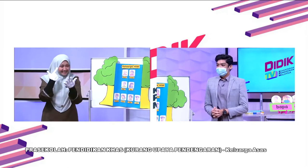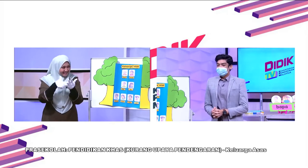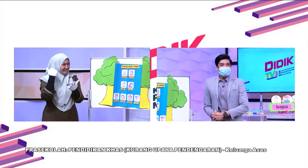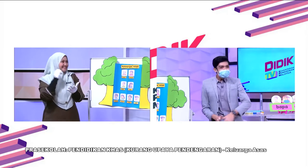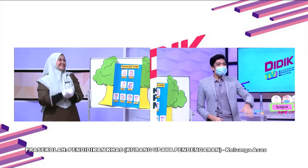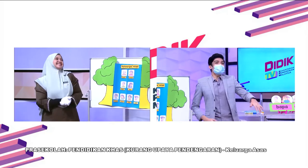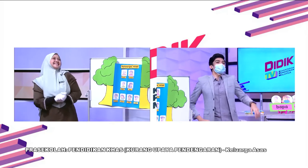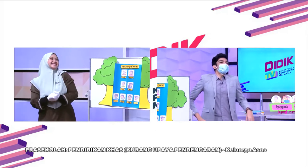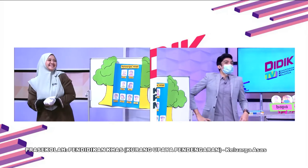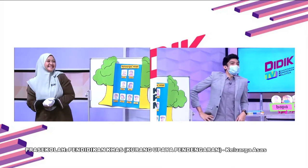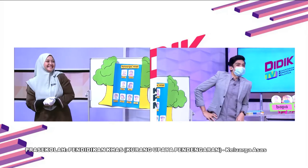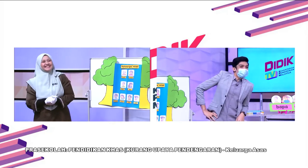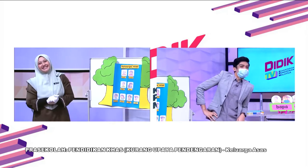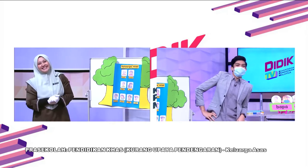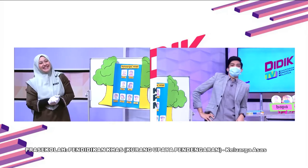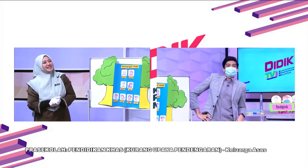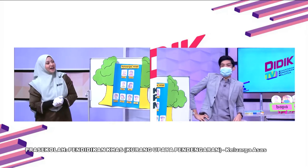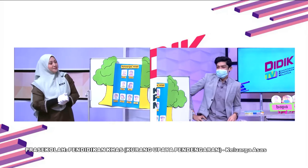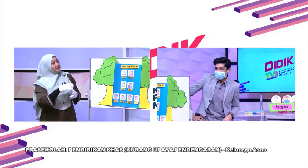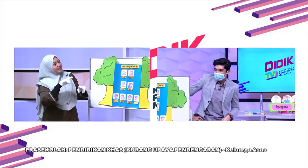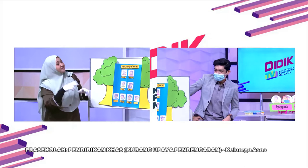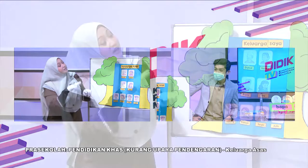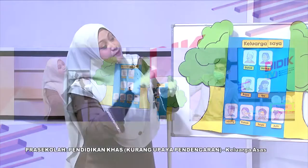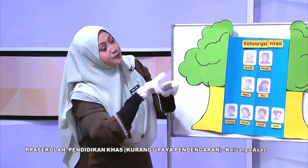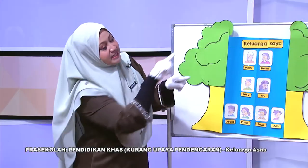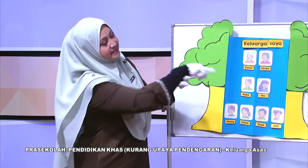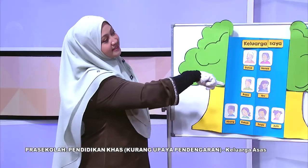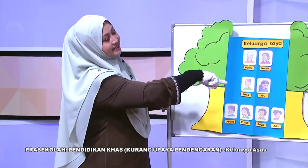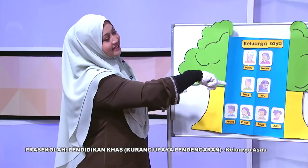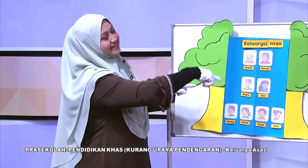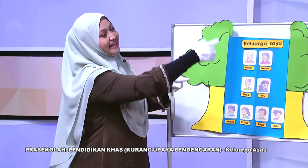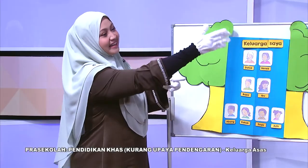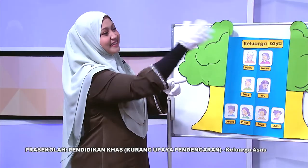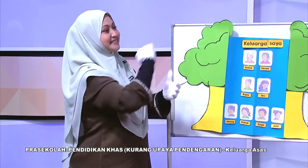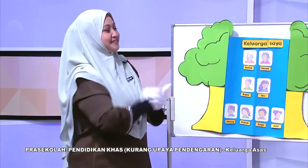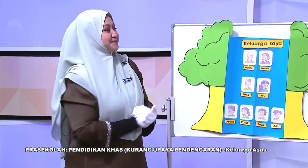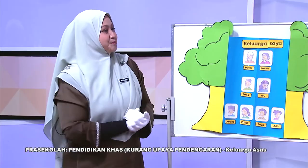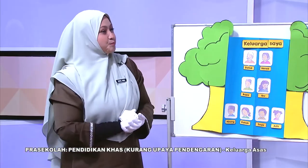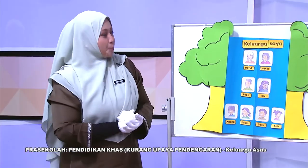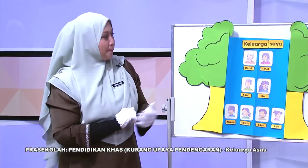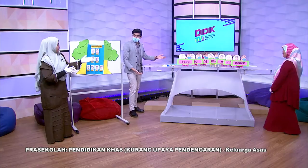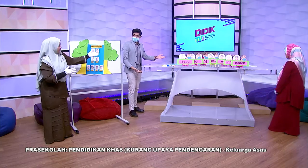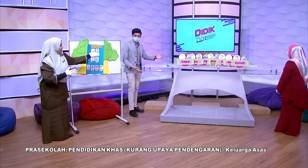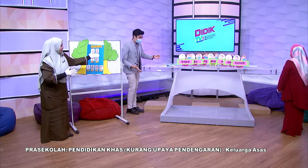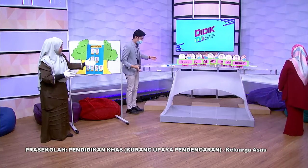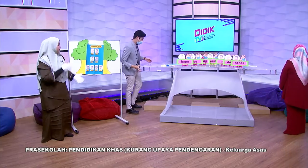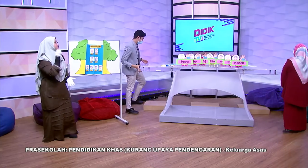Hai jabulani Teguh ahli tata duduk di sana boleh siku-siku